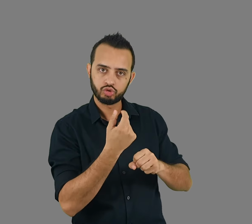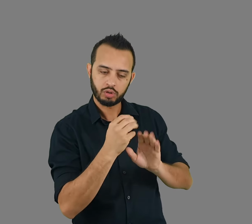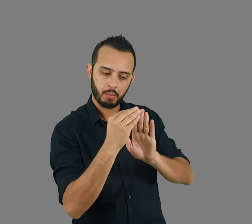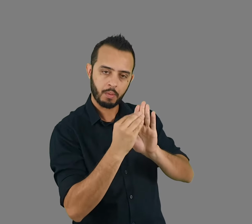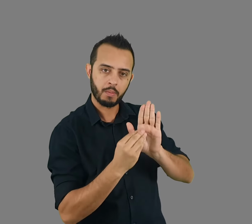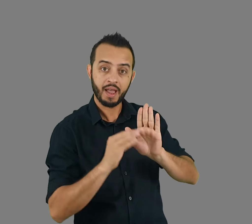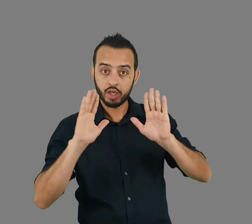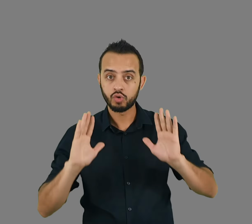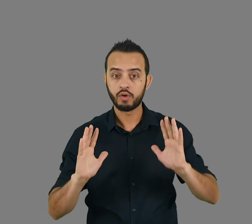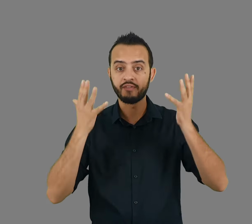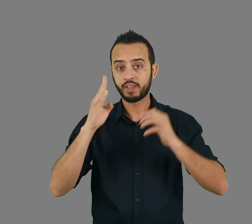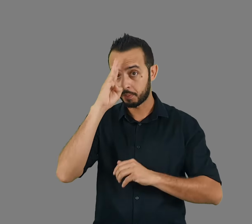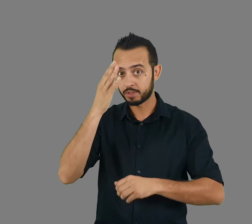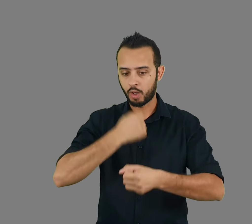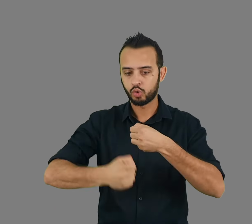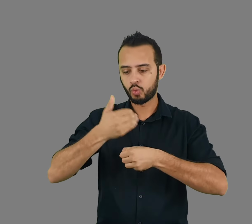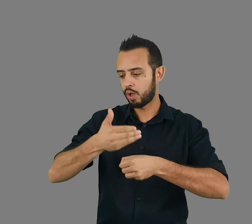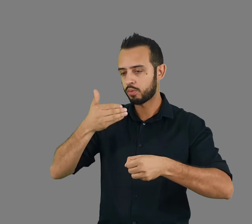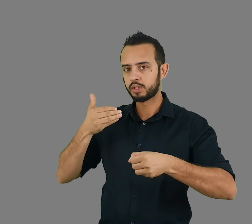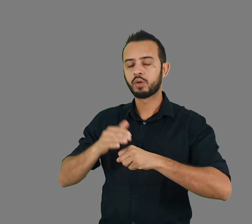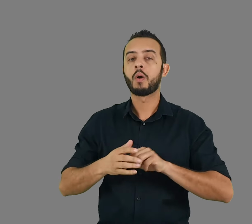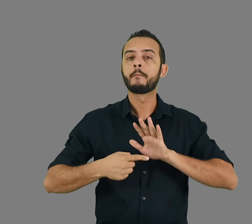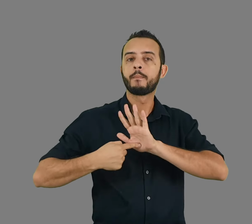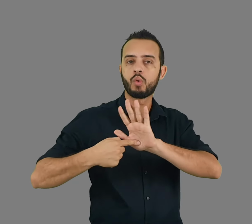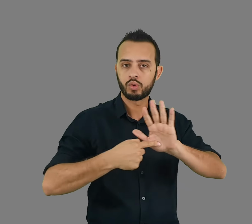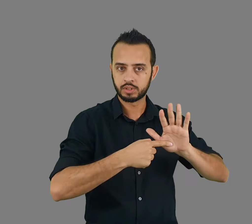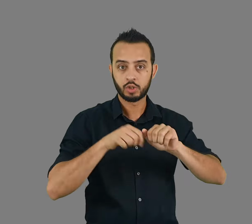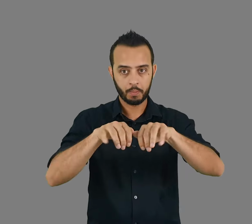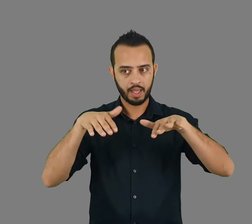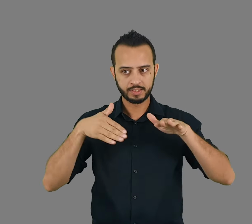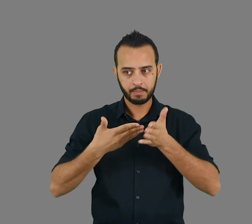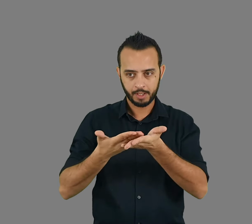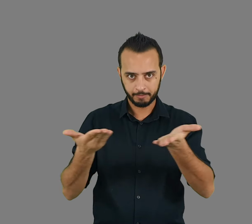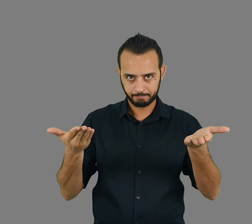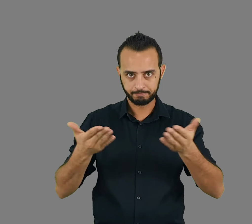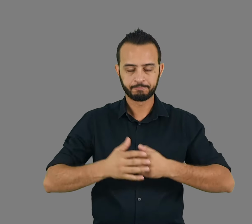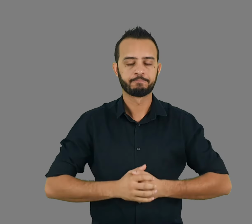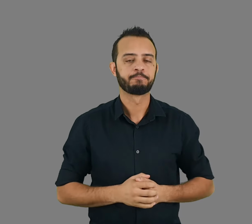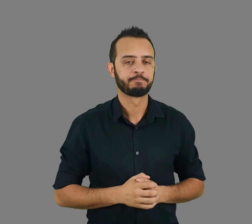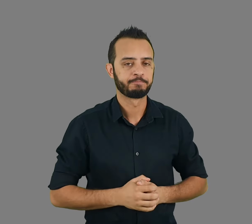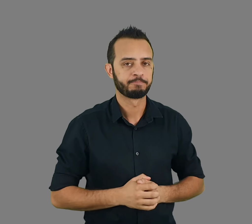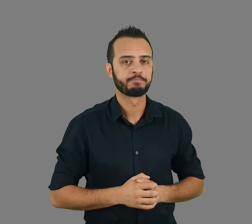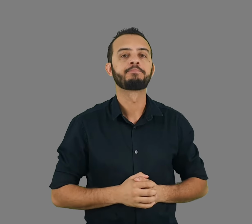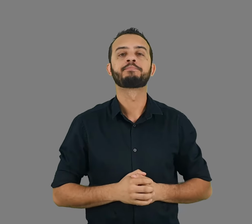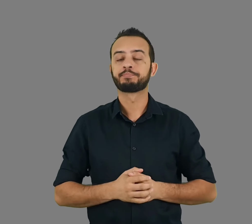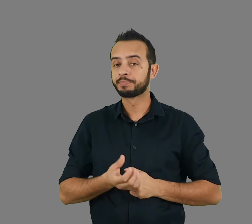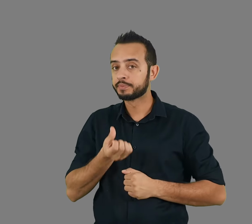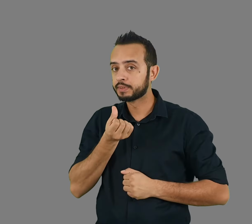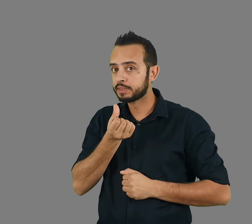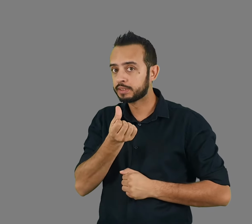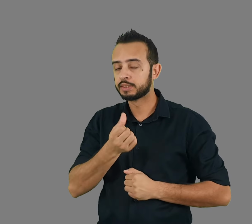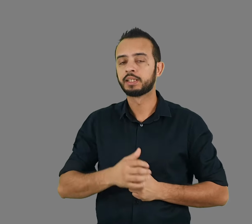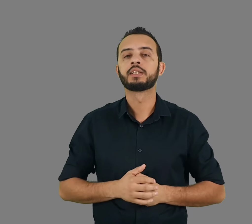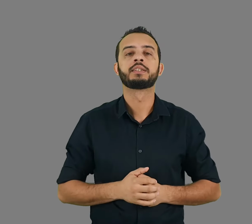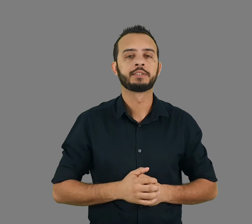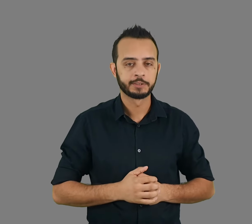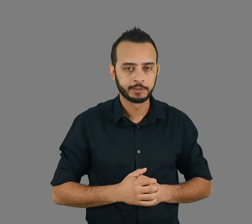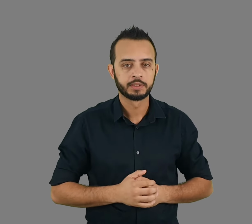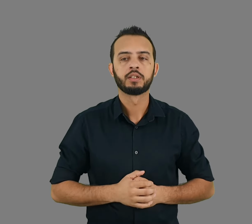do ano anterior, apresentando-o à Assembleia Geral ordinária. 6. Contratar funcionários